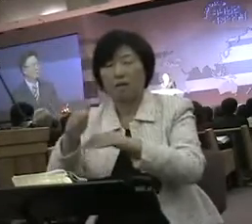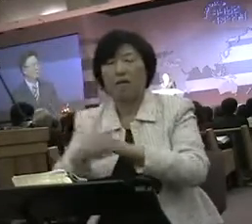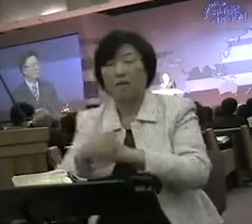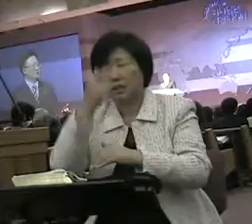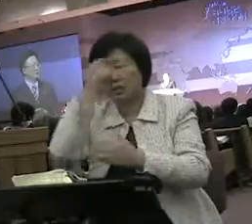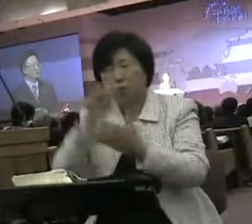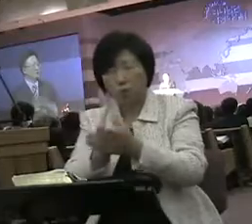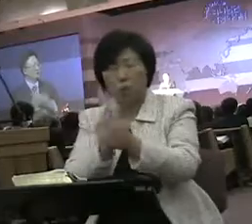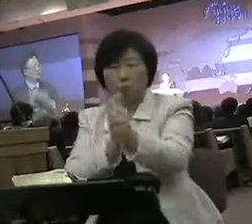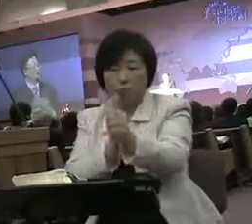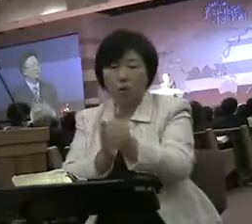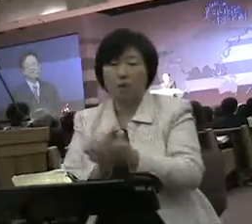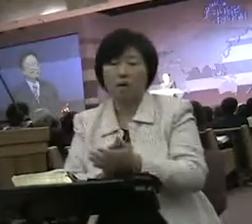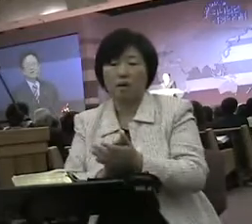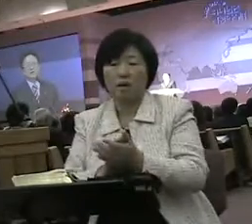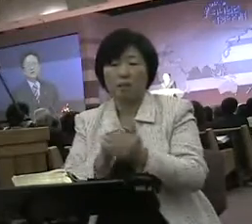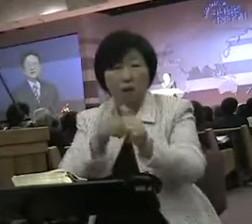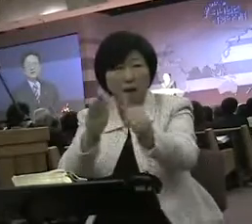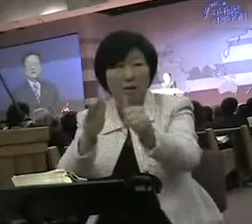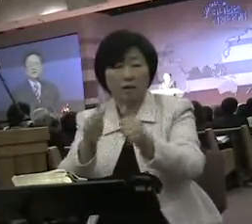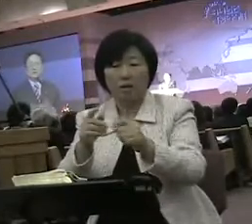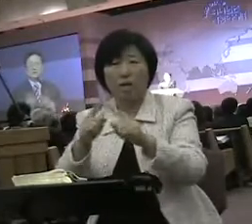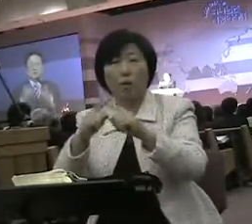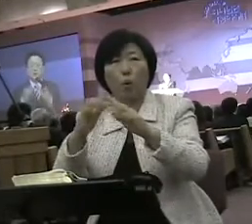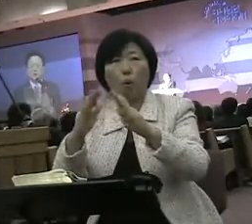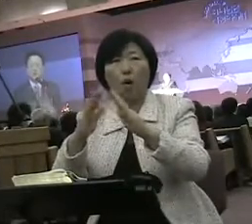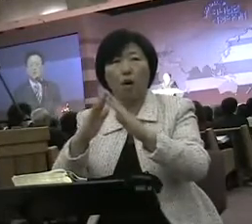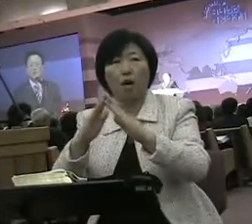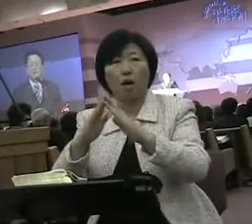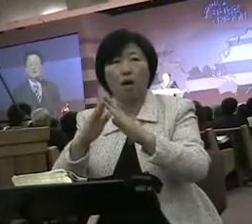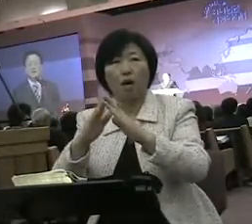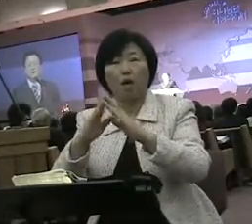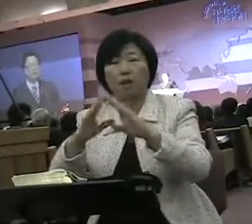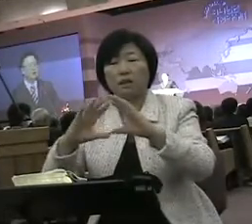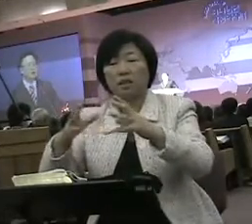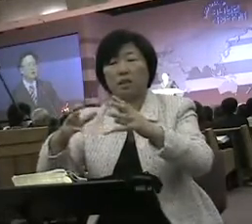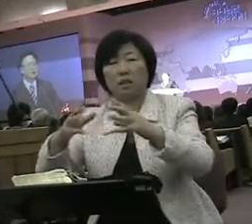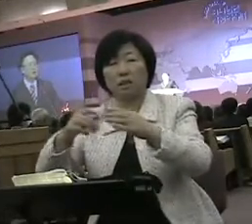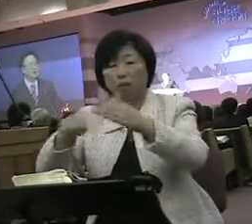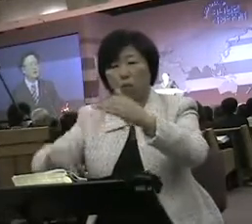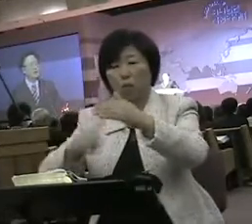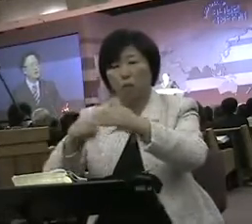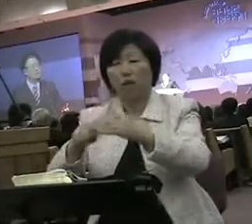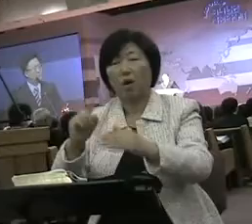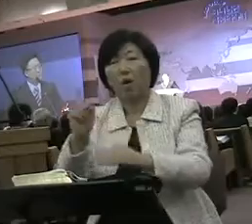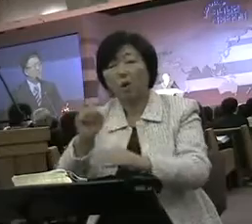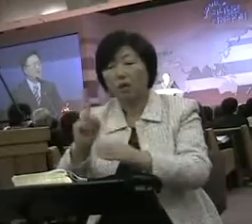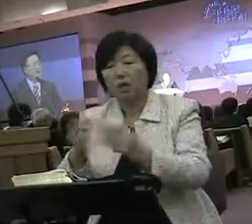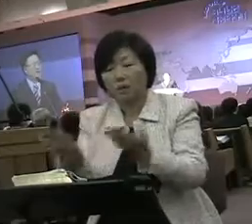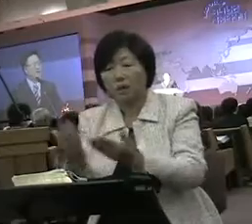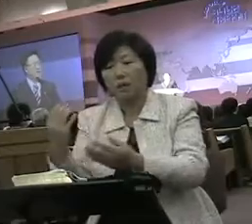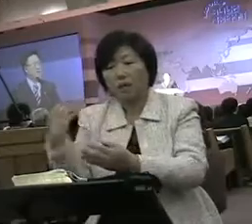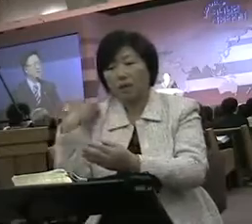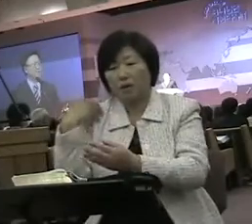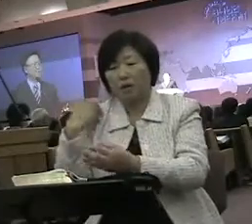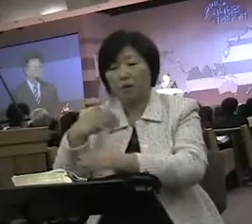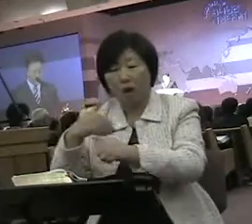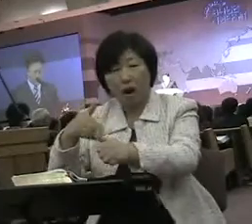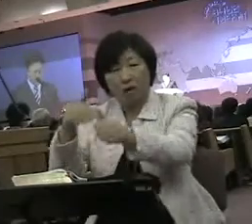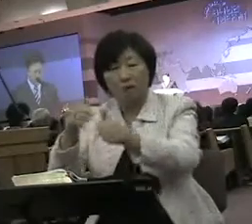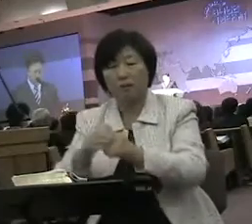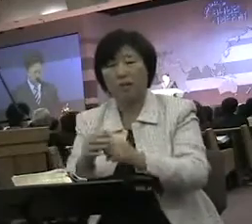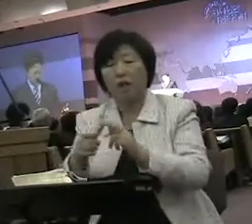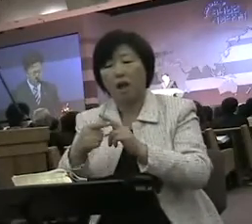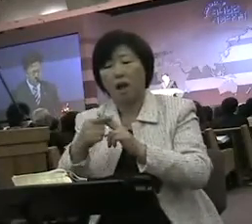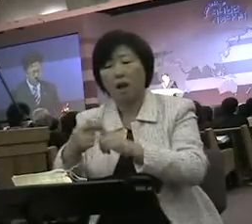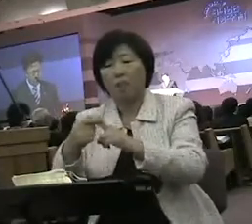주시고, 여러분이 파송한 교회가 이 시대 속에 어떠한 일을 감당해 나가는지